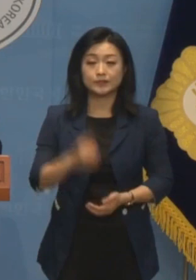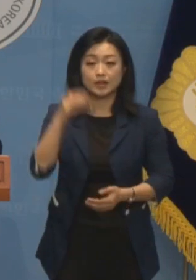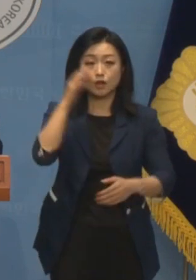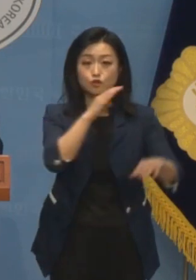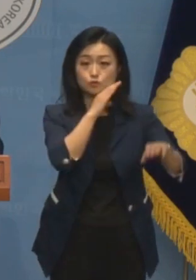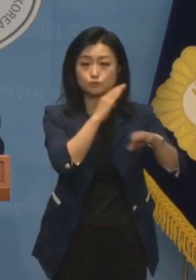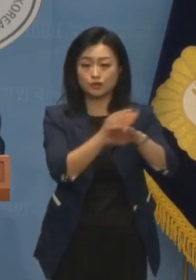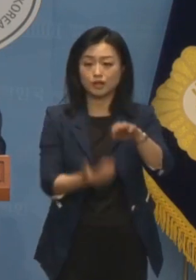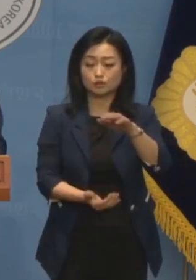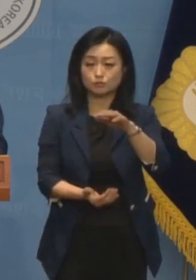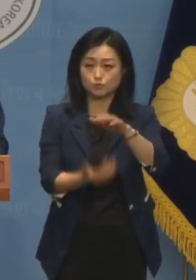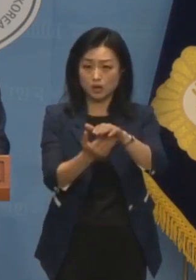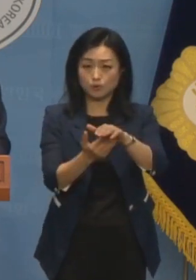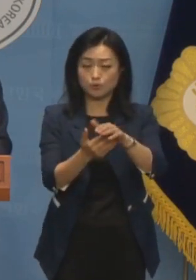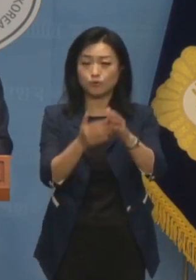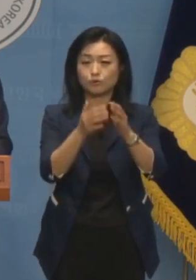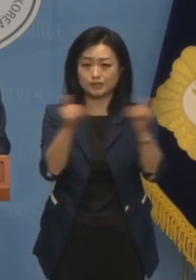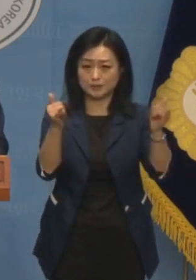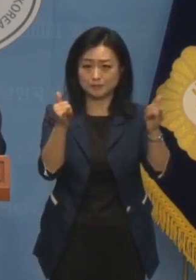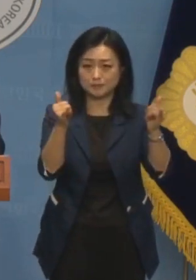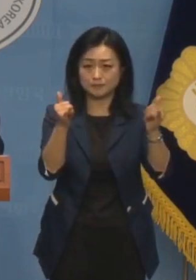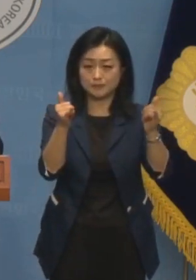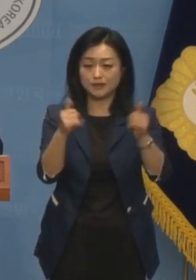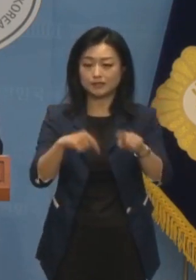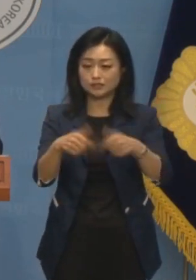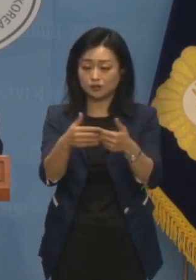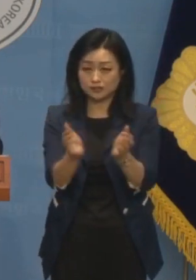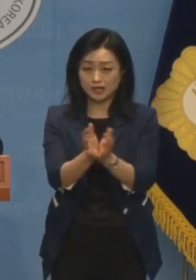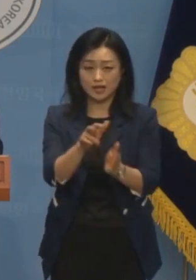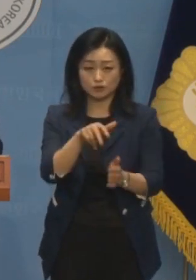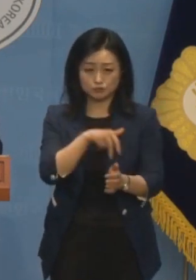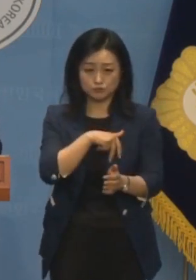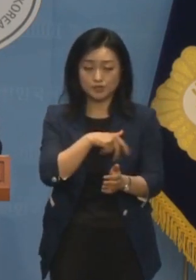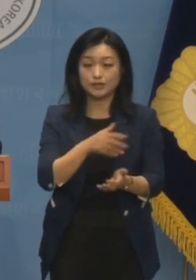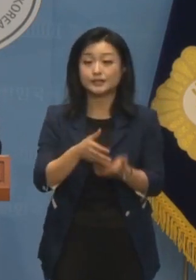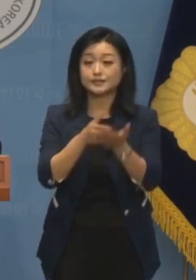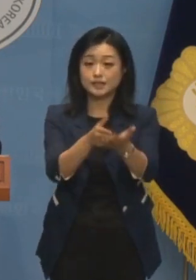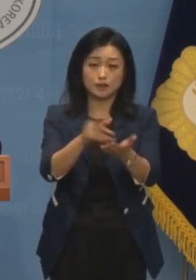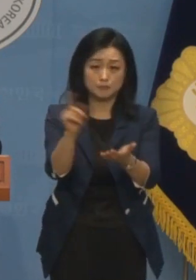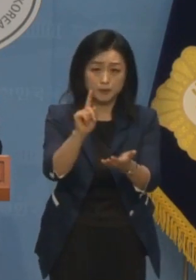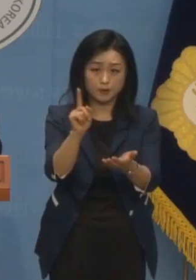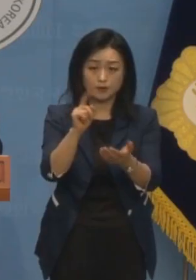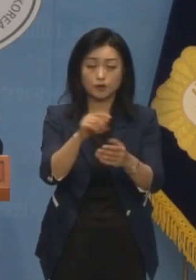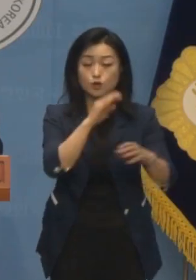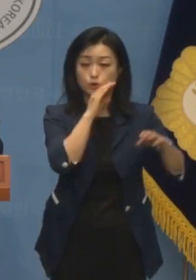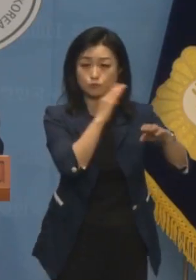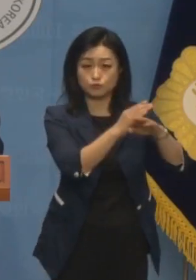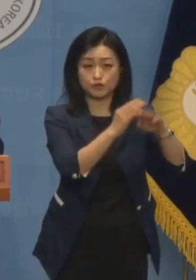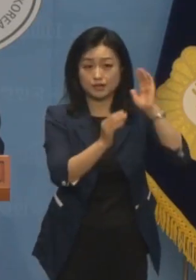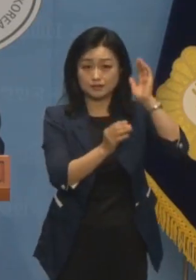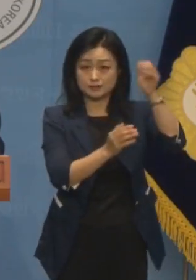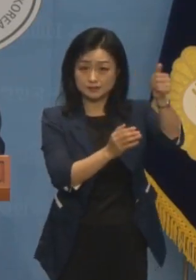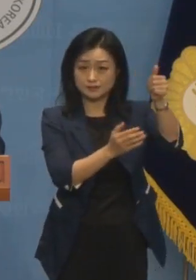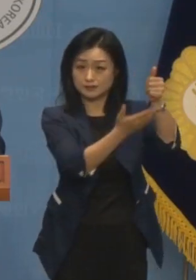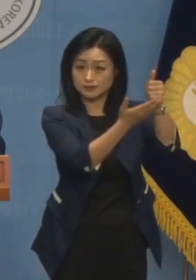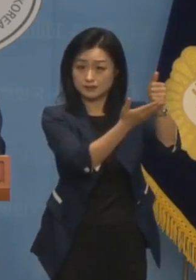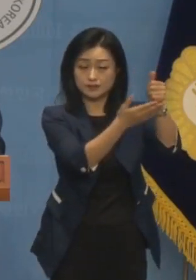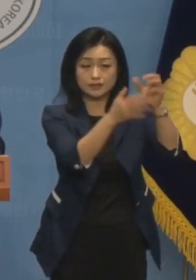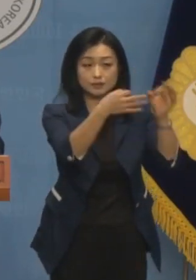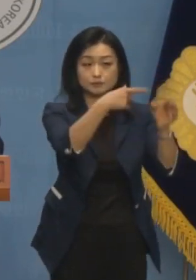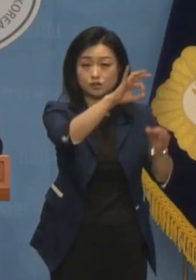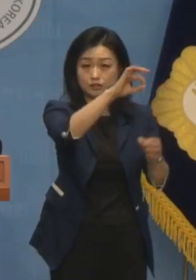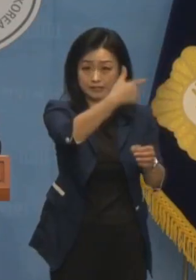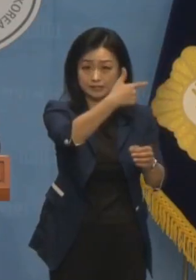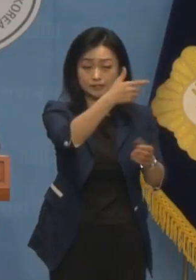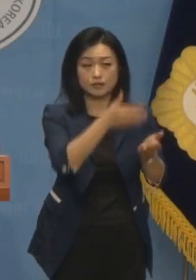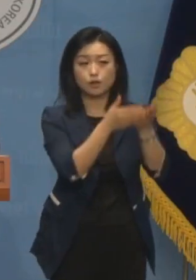남북한 최고 지도자, 정당과 국회에 요구하고 제안합니다. 먼저 북한 김정은 조선노동당